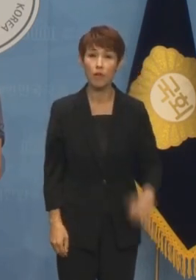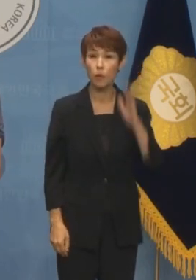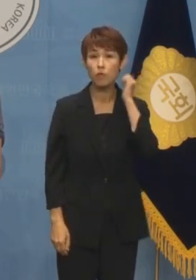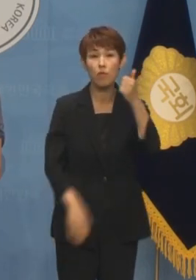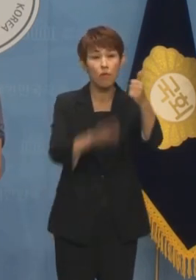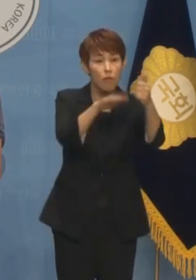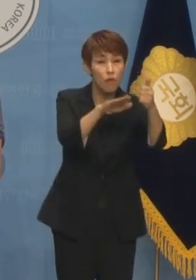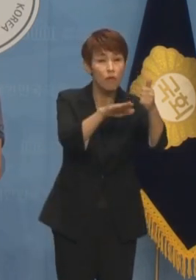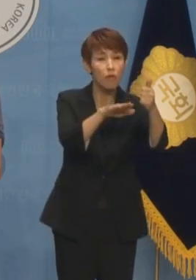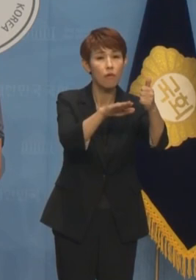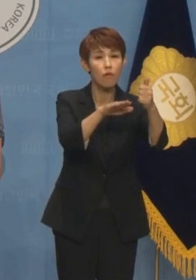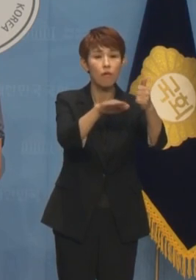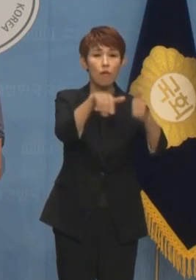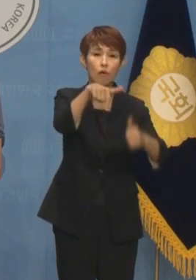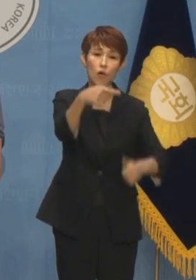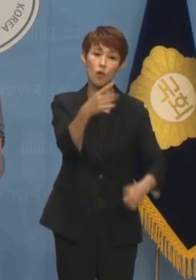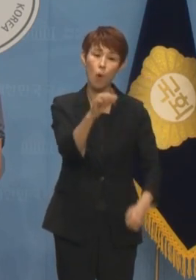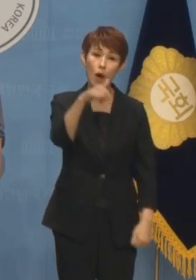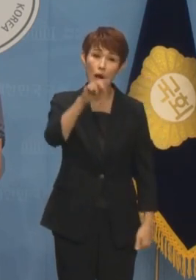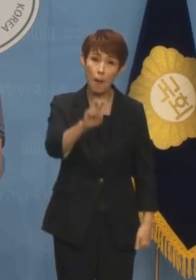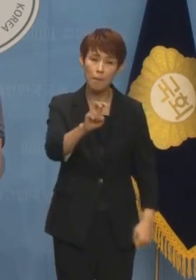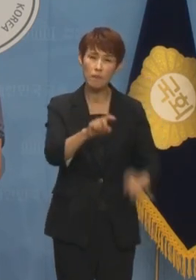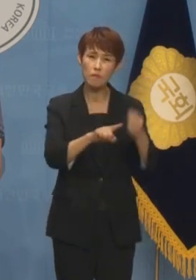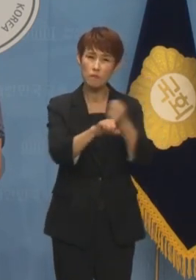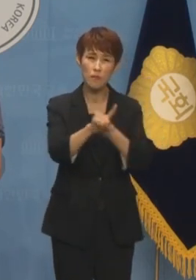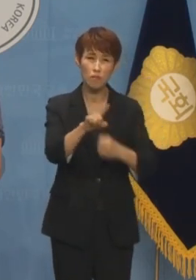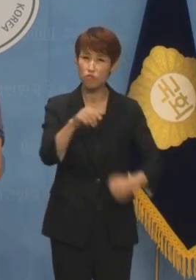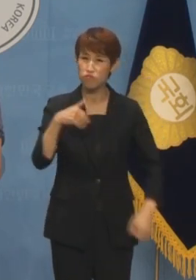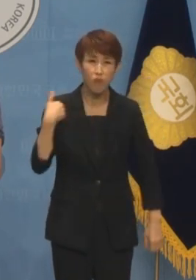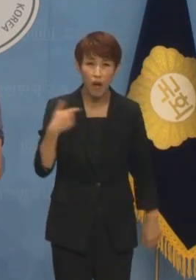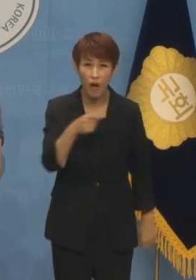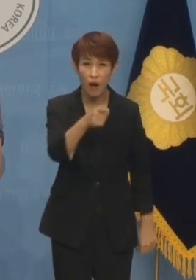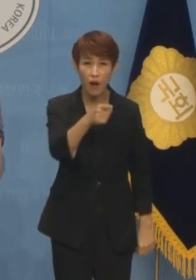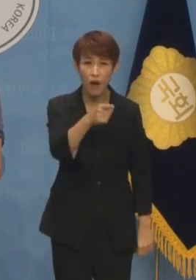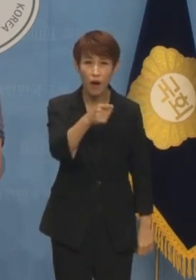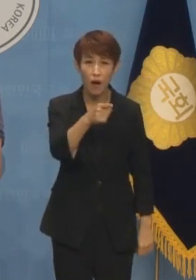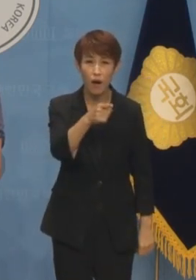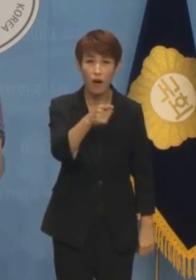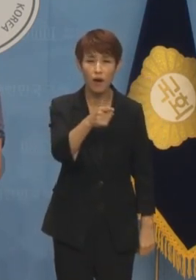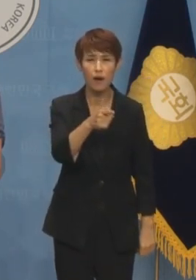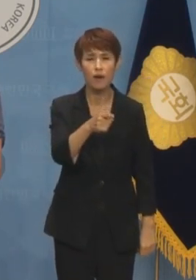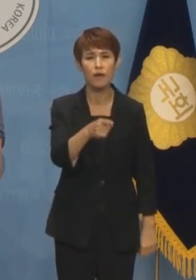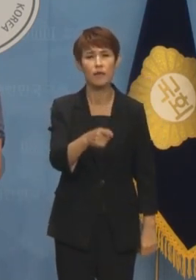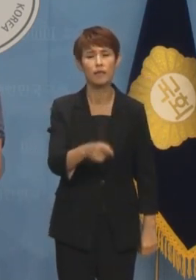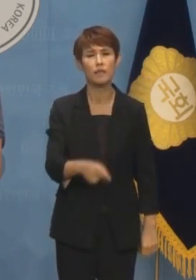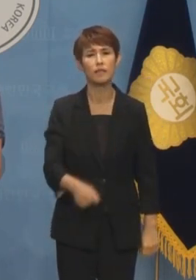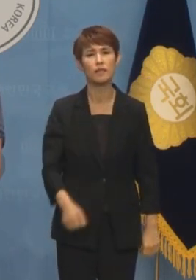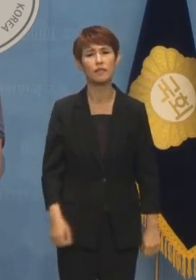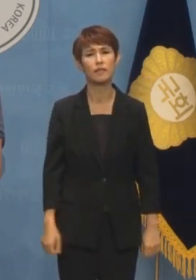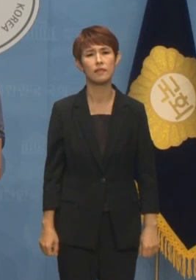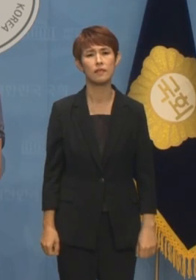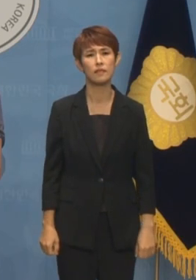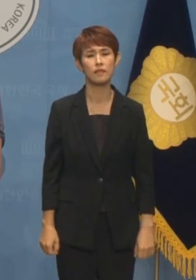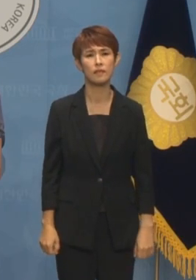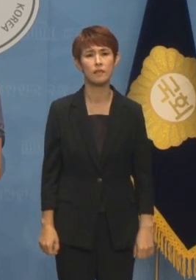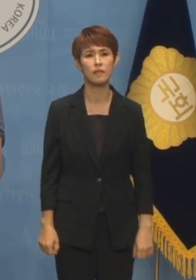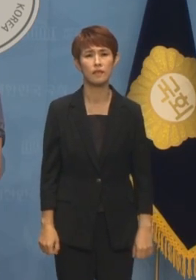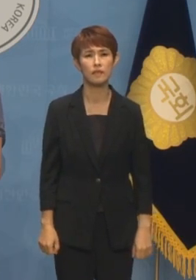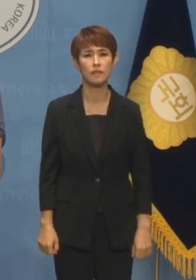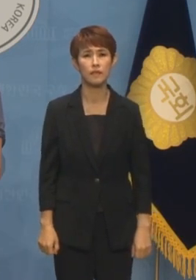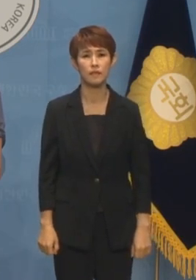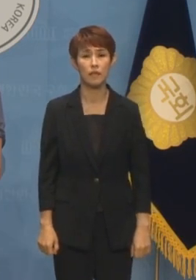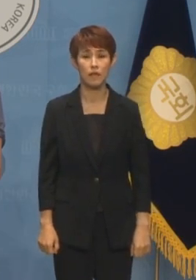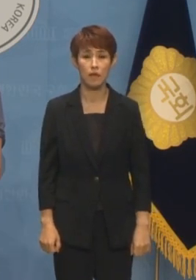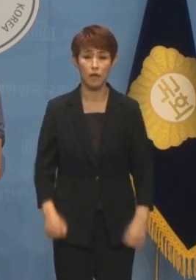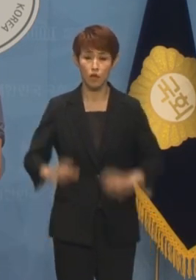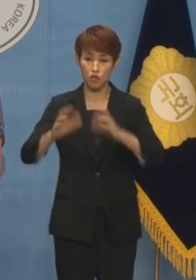물어보겠습니다과 은 공감이 무슨 말인지 무슨 뜻인지는 알고나 있습니까